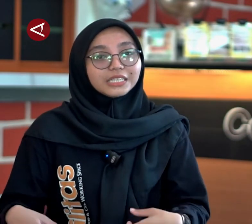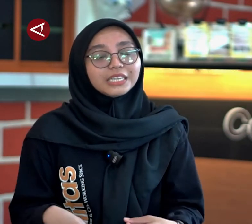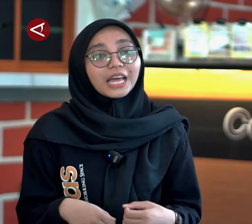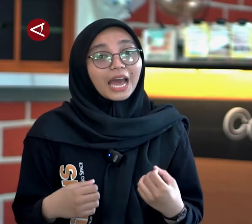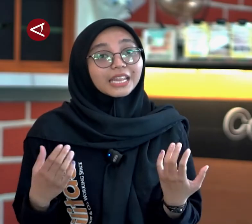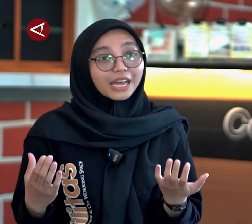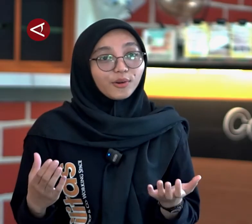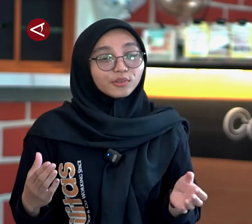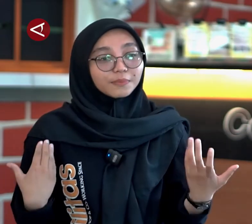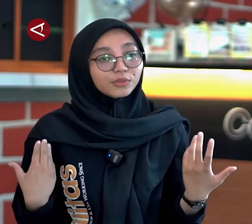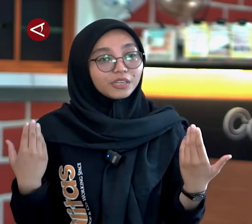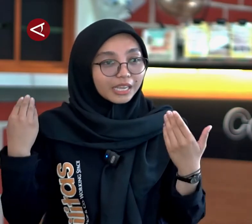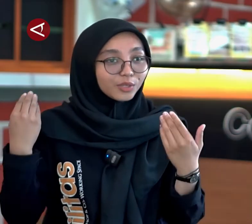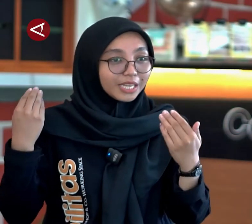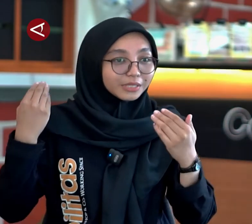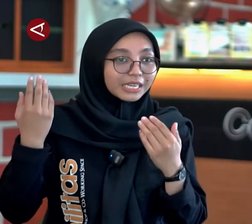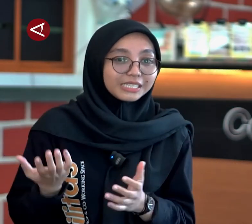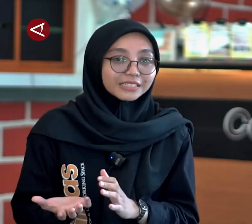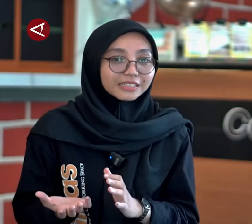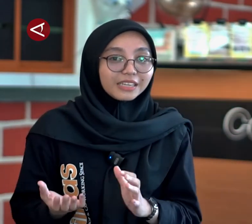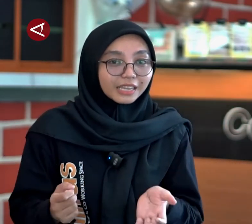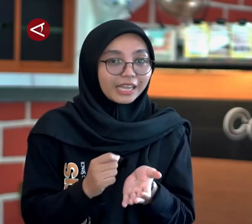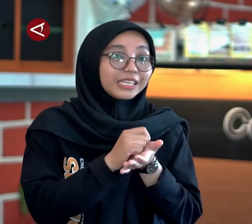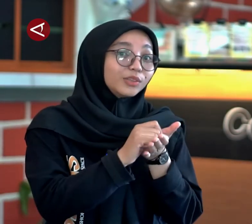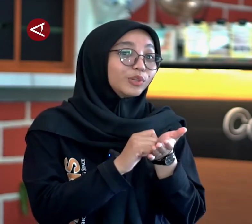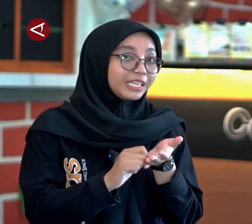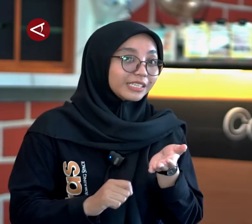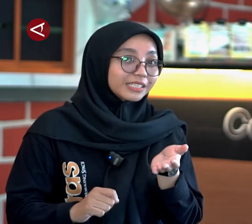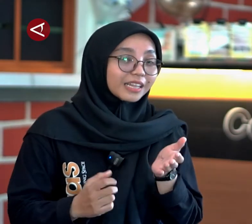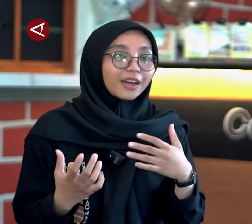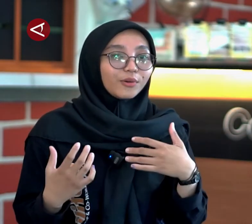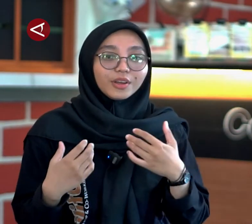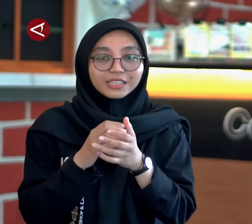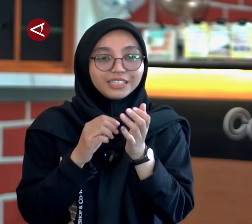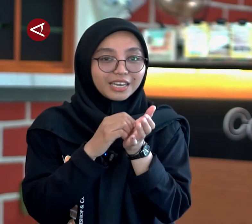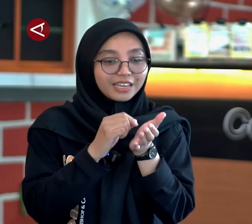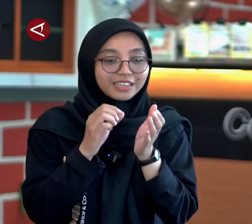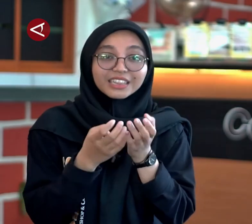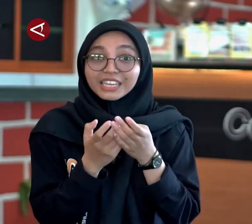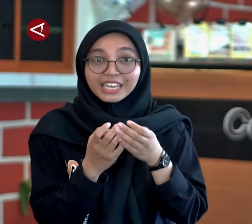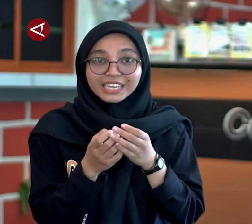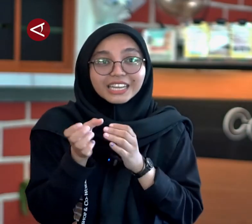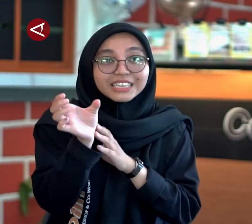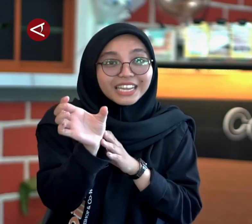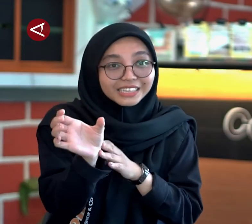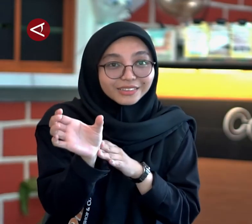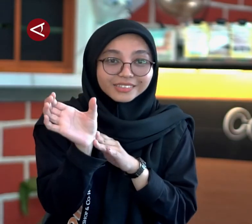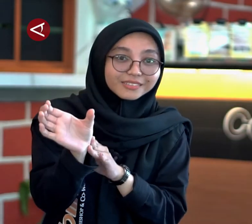Jadi, atau teman tulinya itu dia mencari siasat sendiri, kayak dia nulis atau dia ngetik, ngasih lihat